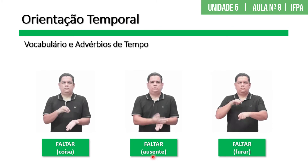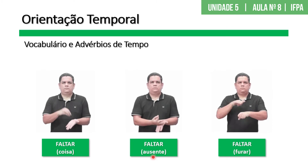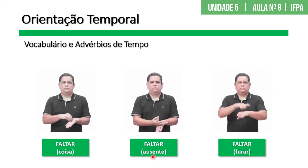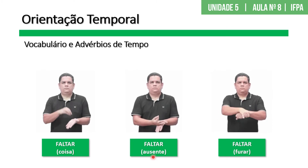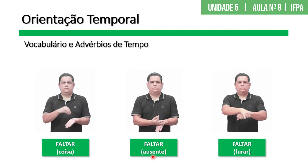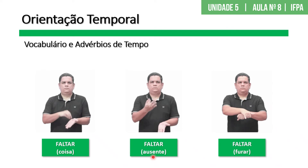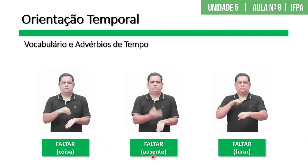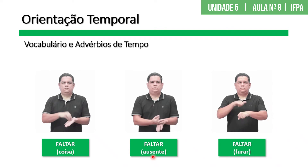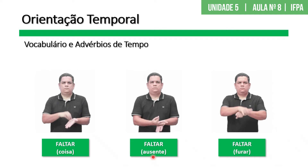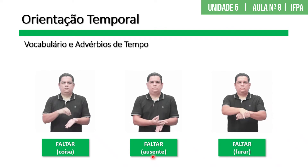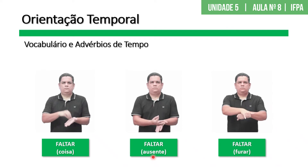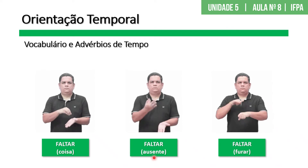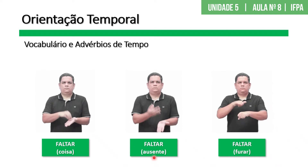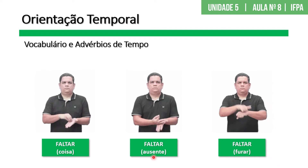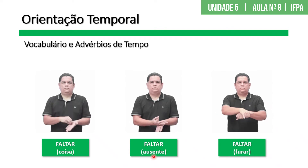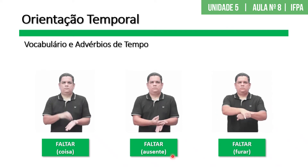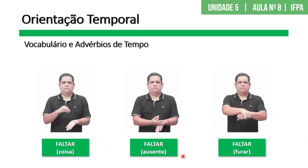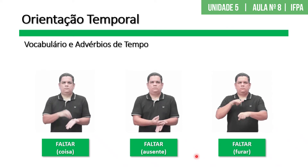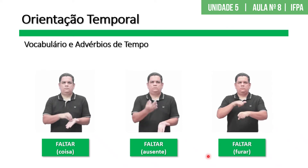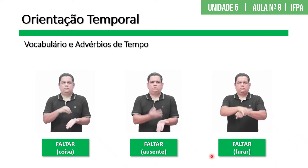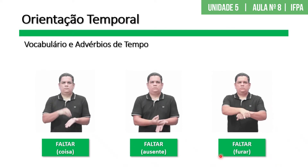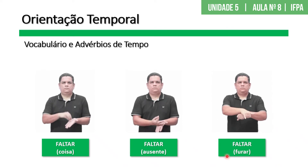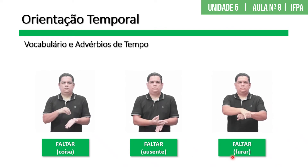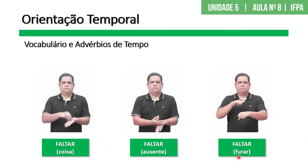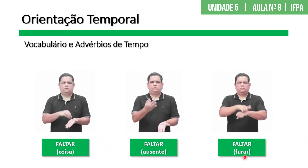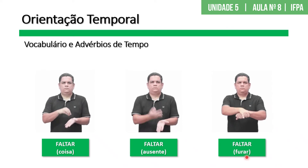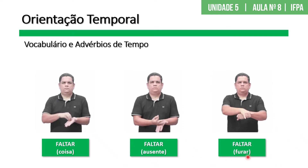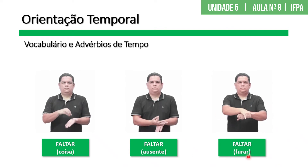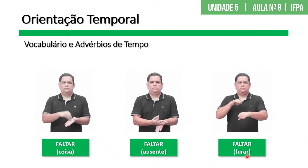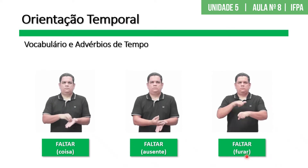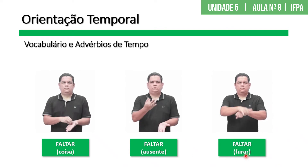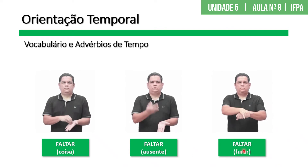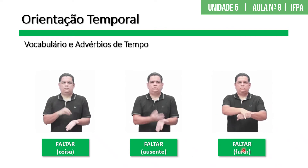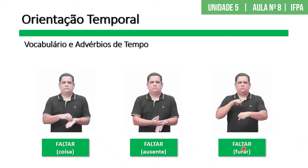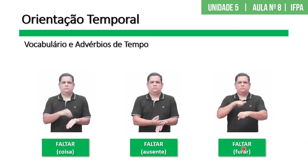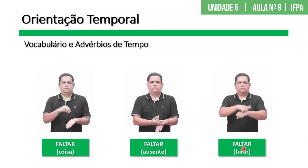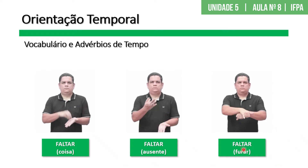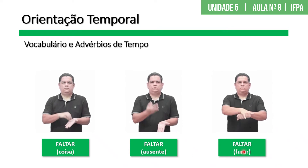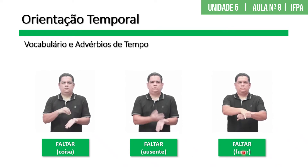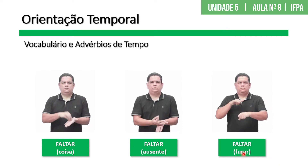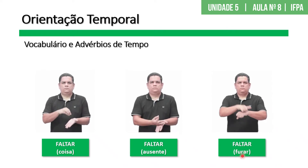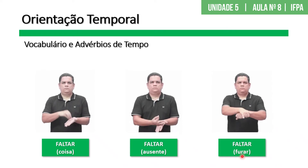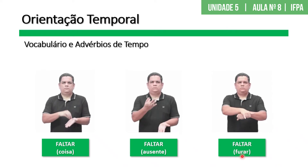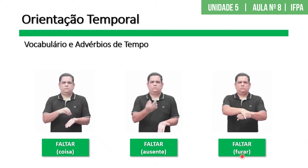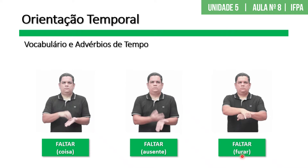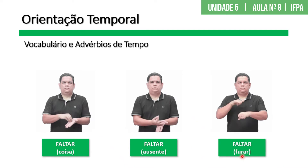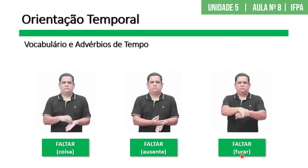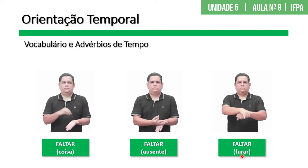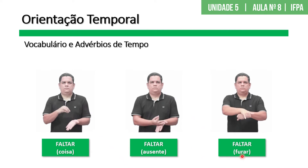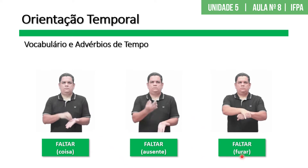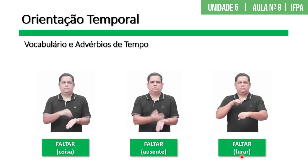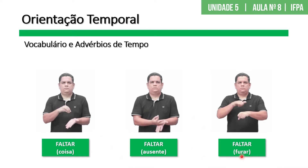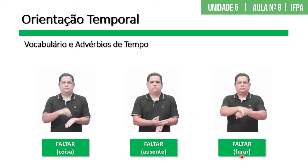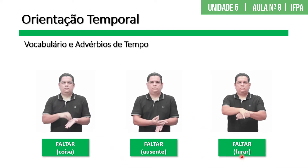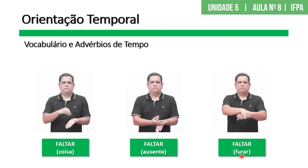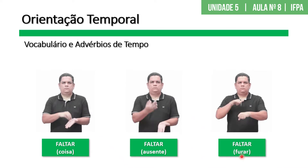posso dizer aqui o faltar como furar, tá? Poxa, a